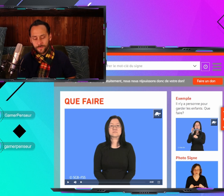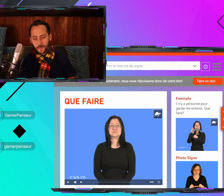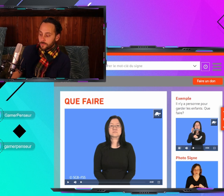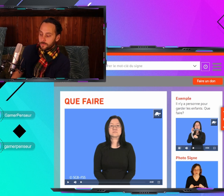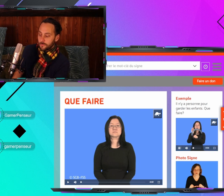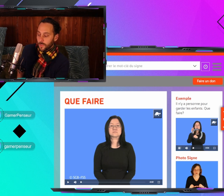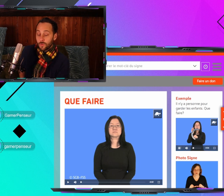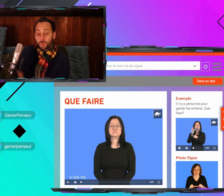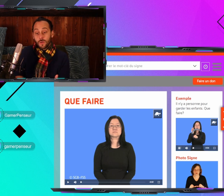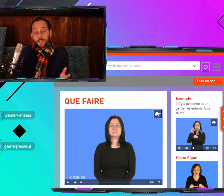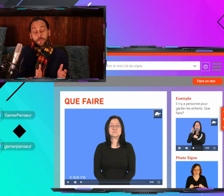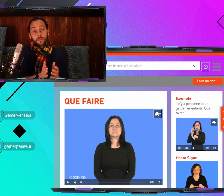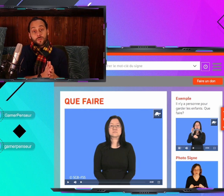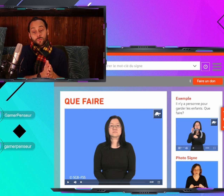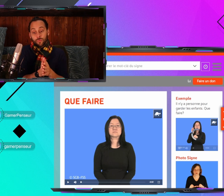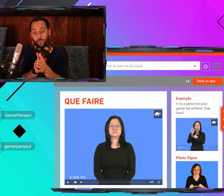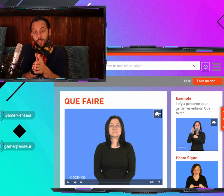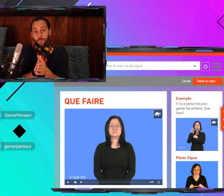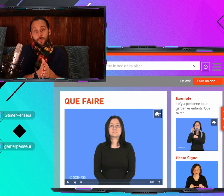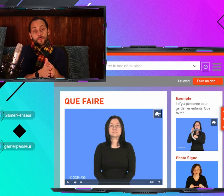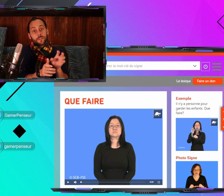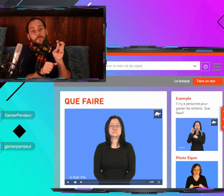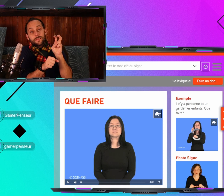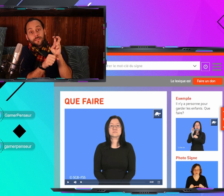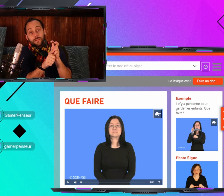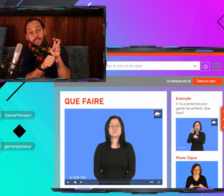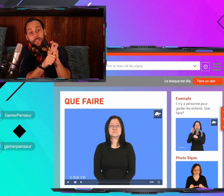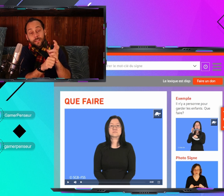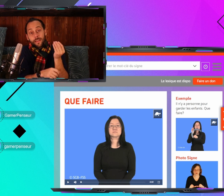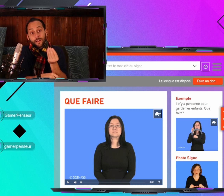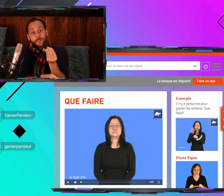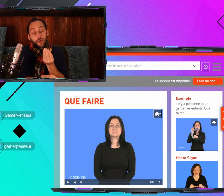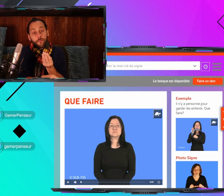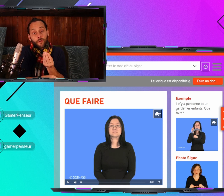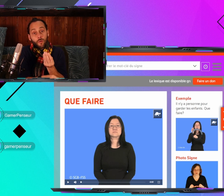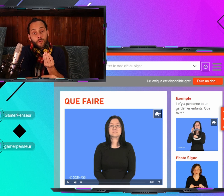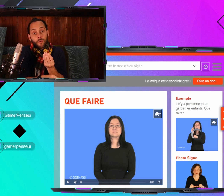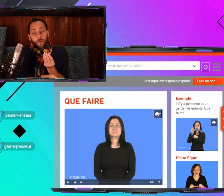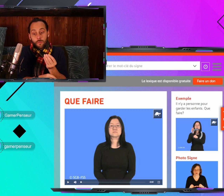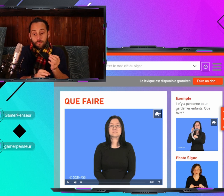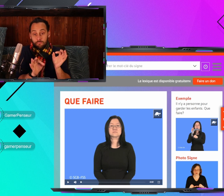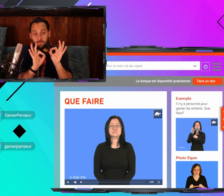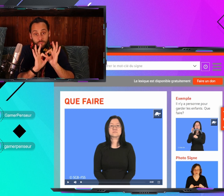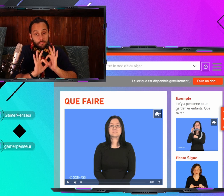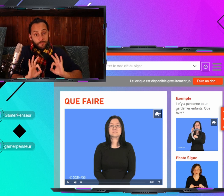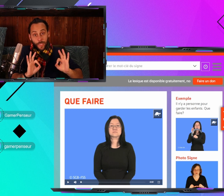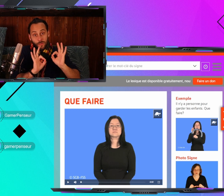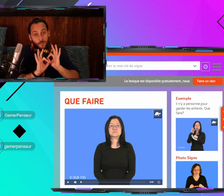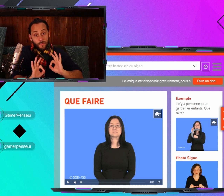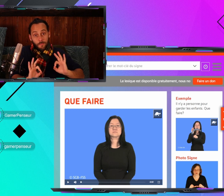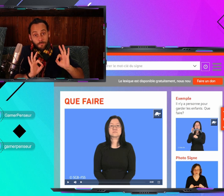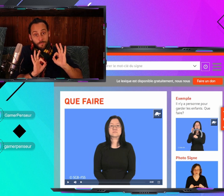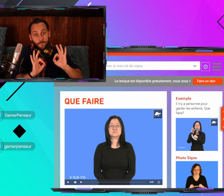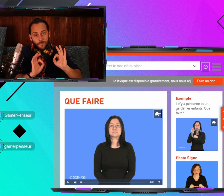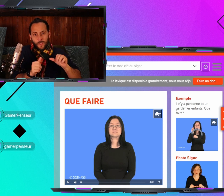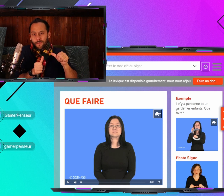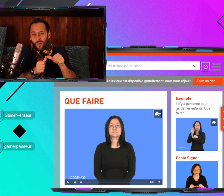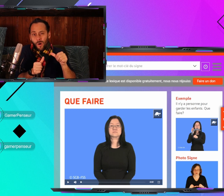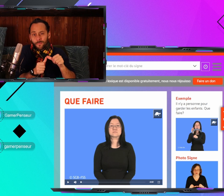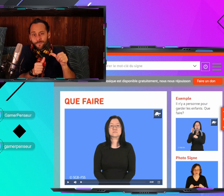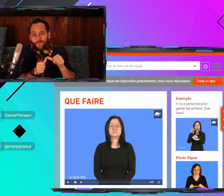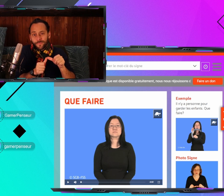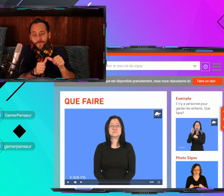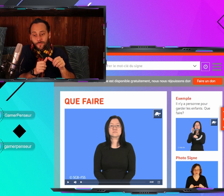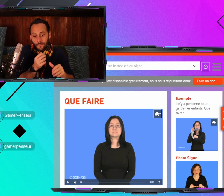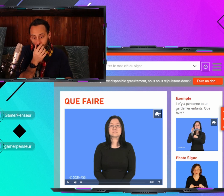faux. Donc soit c'est la version qui propose qui va être garder enfant, personne. C'est